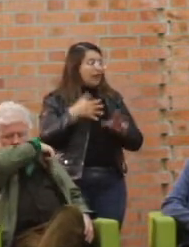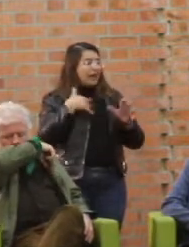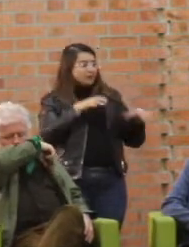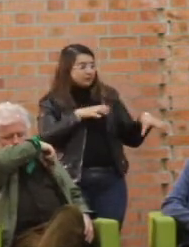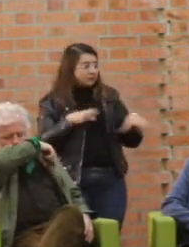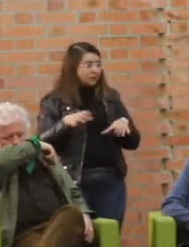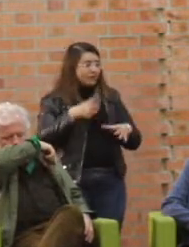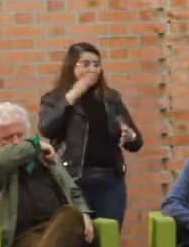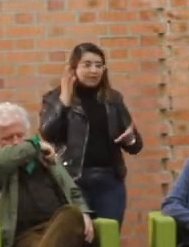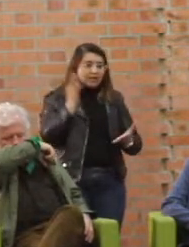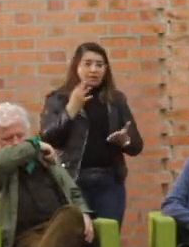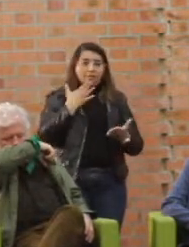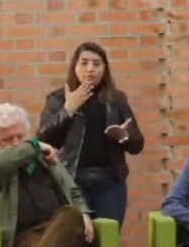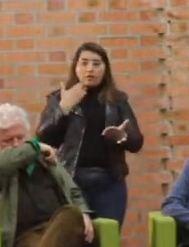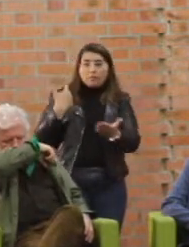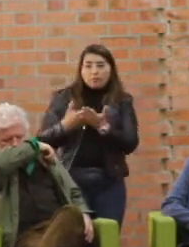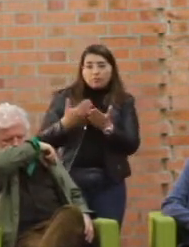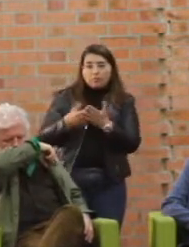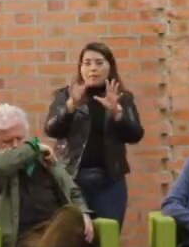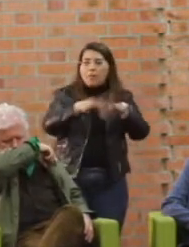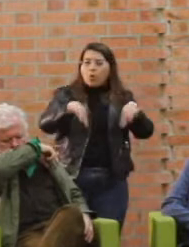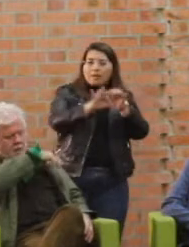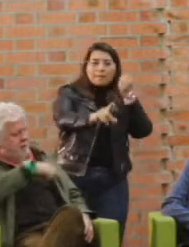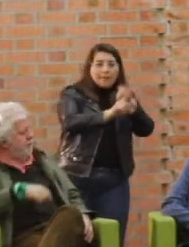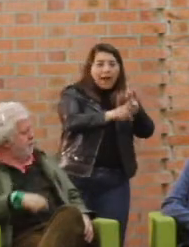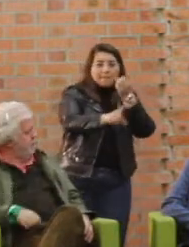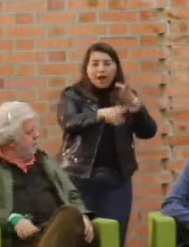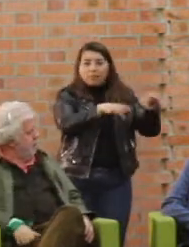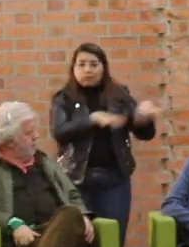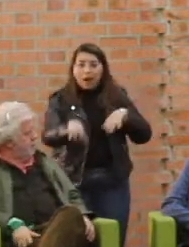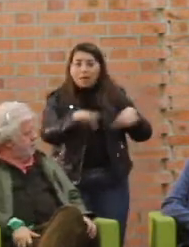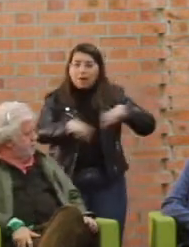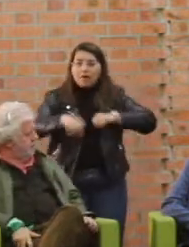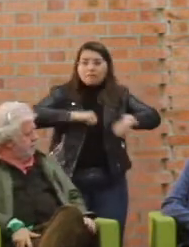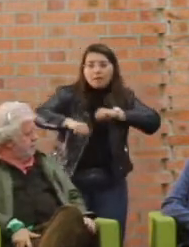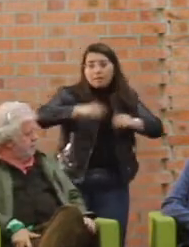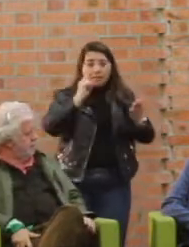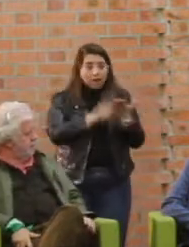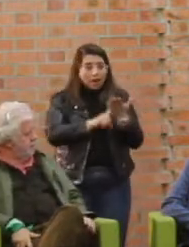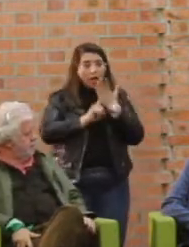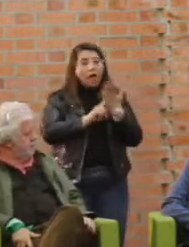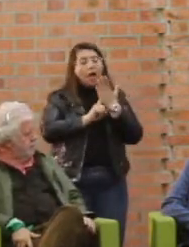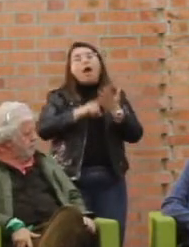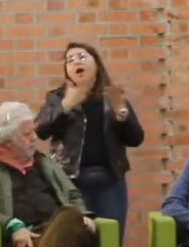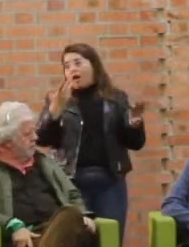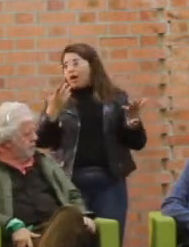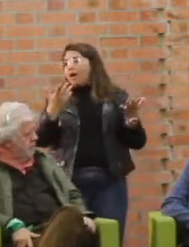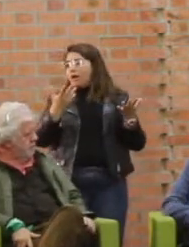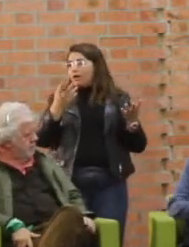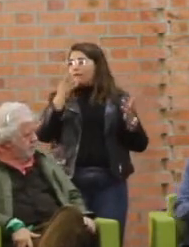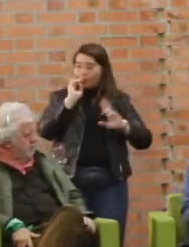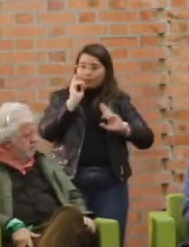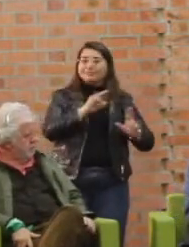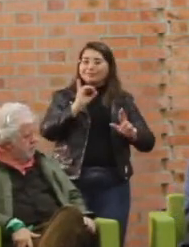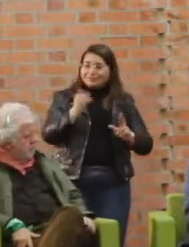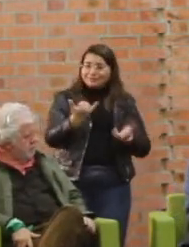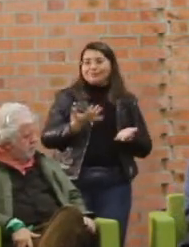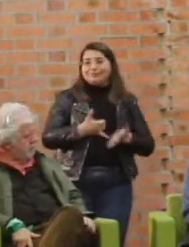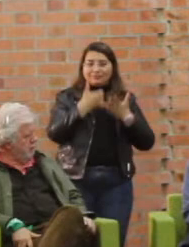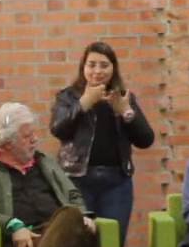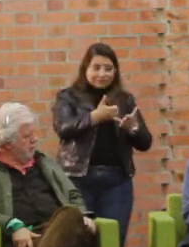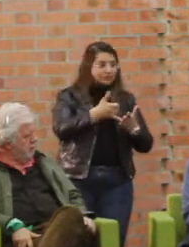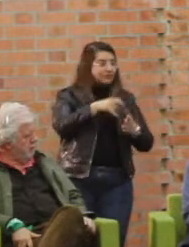que tienen un valor inmediato para el avance del derecho a la oportuna un valor inmediato ya